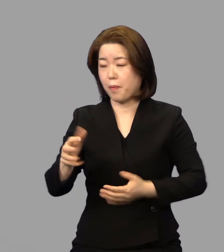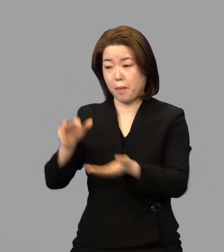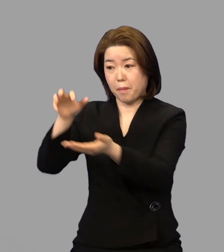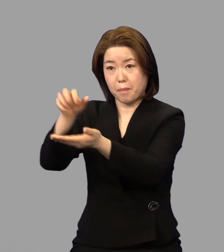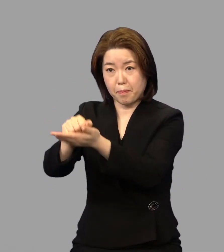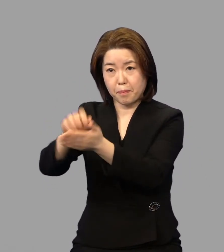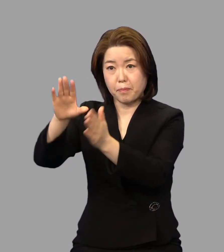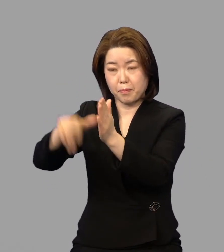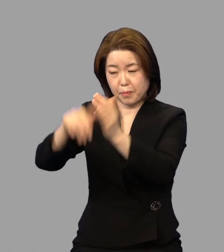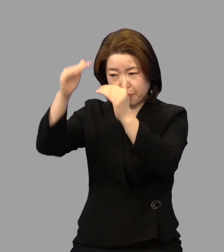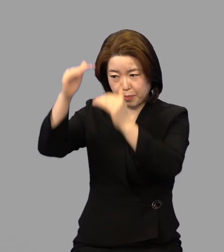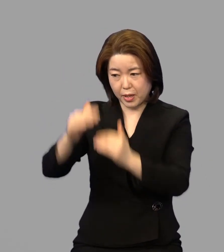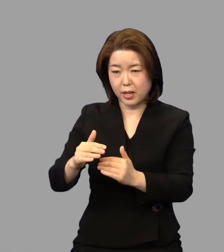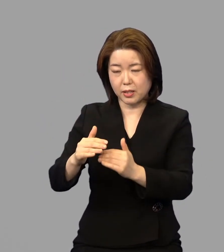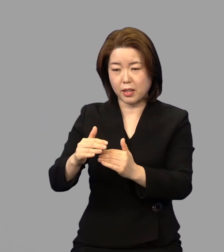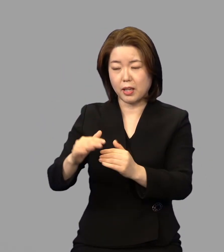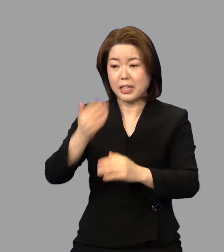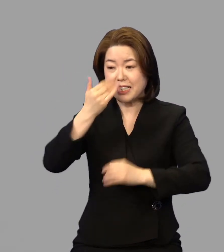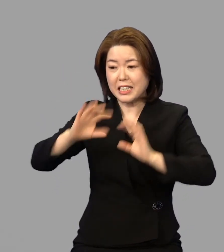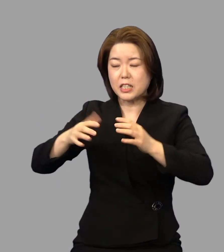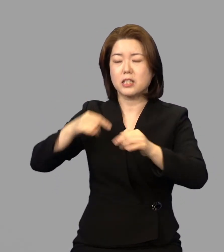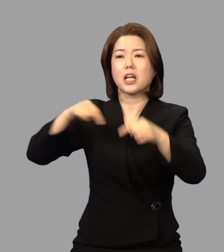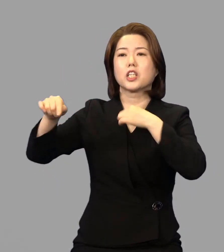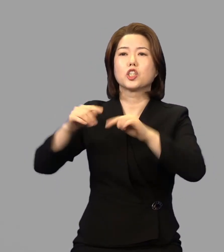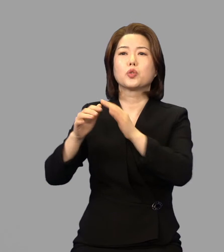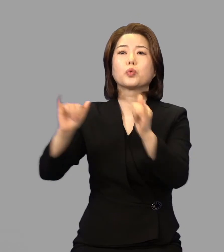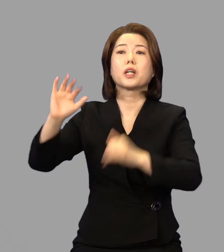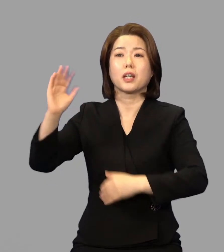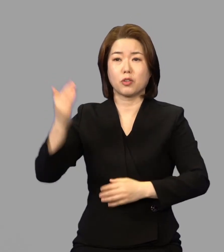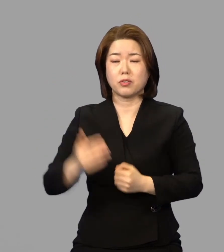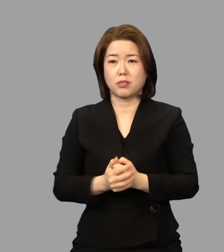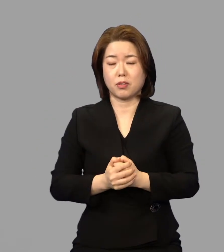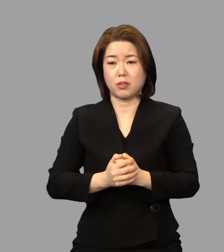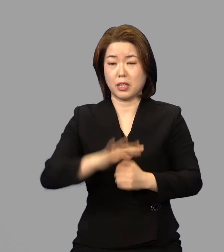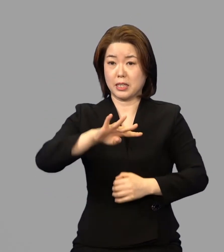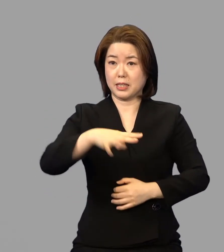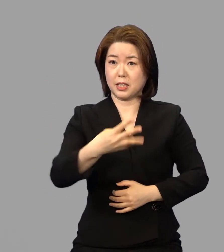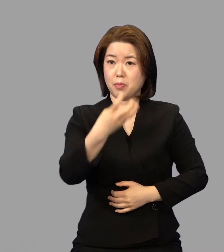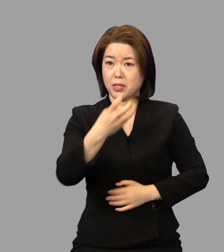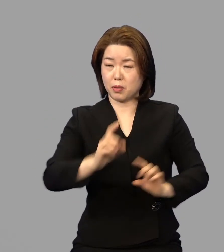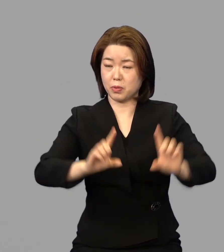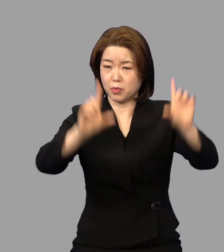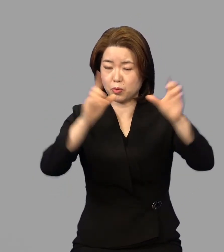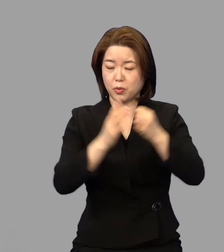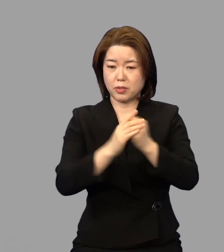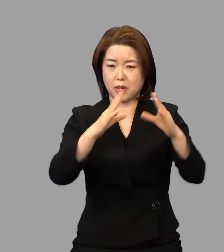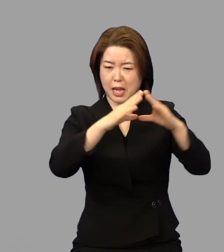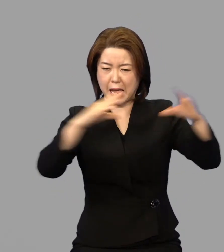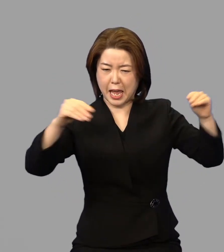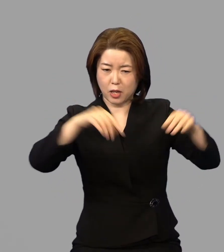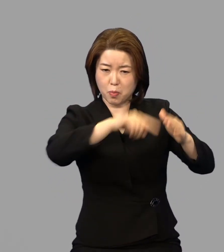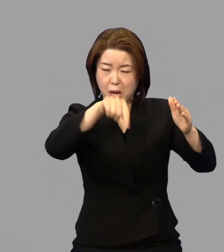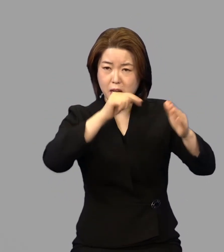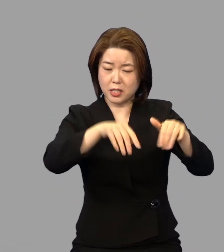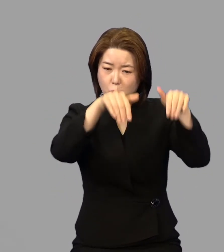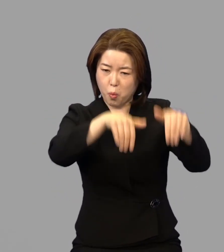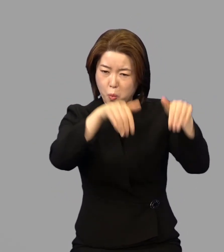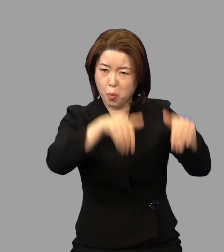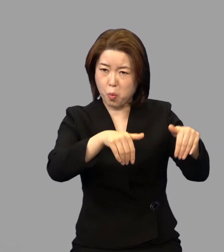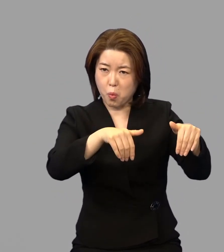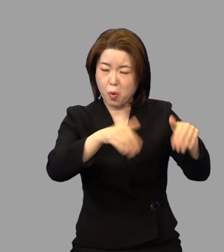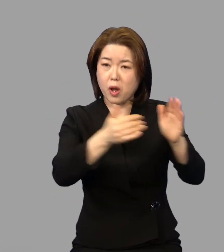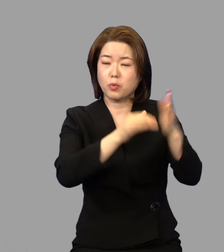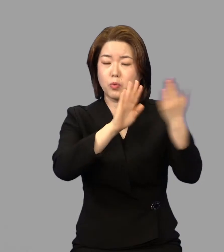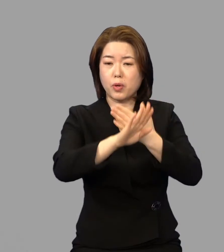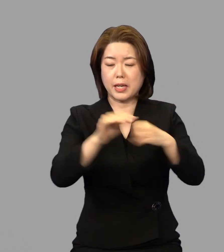과정의 이스라엘의 지도자였습니다. 430년 동안 애굽에서 종살이 하다가 40년 광야를